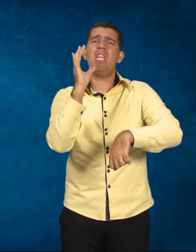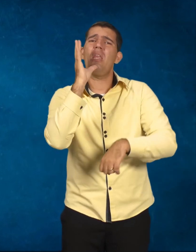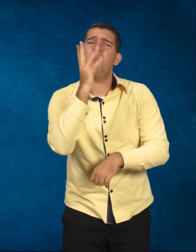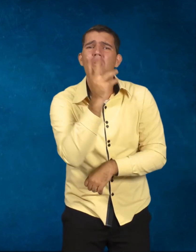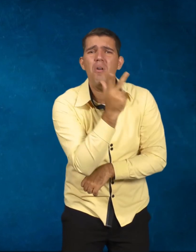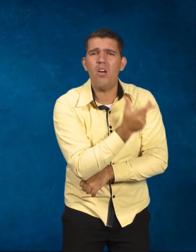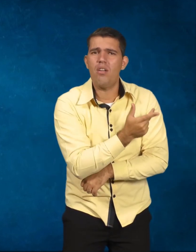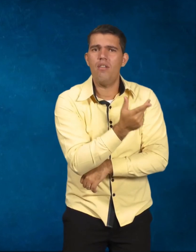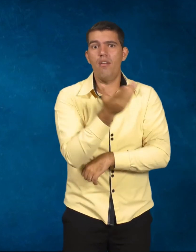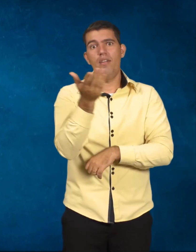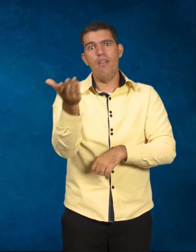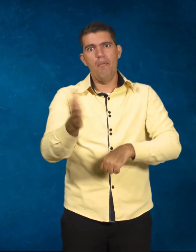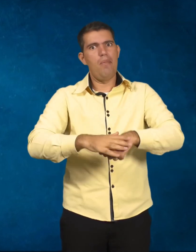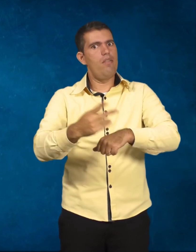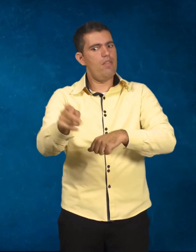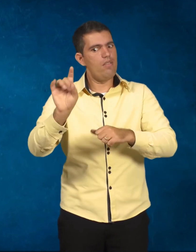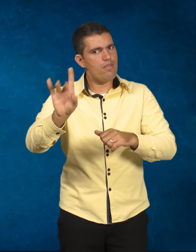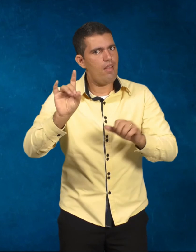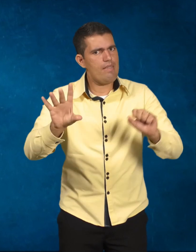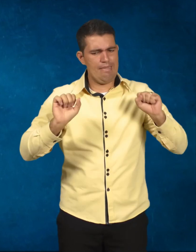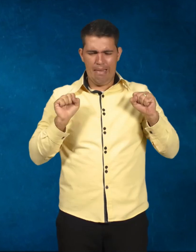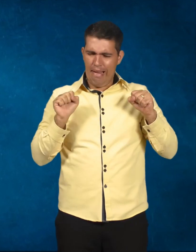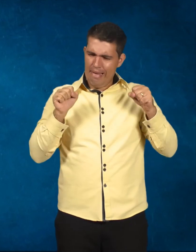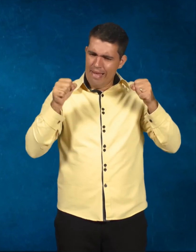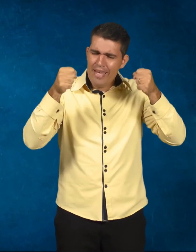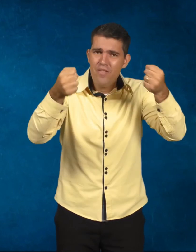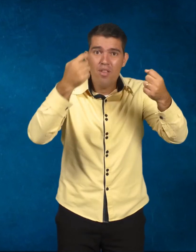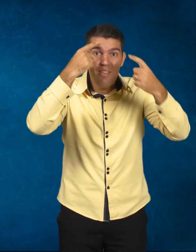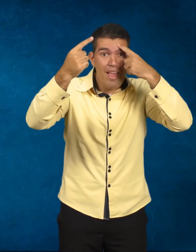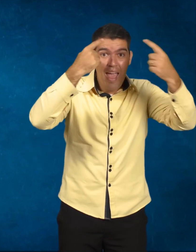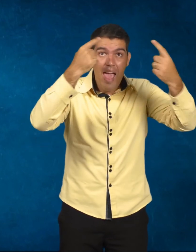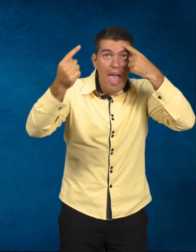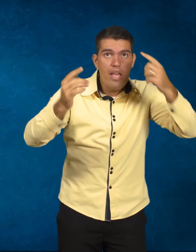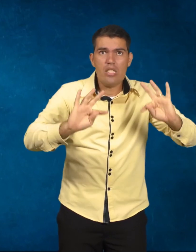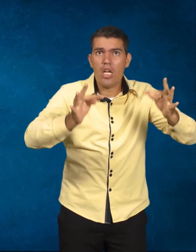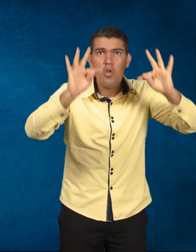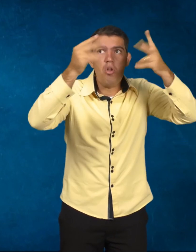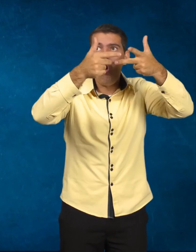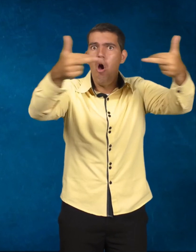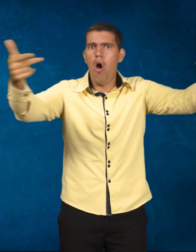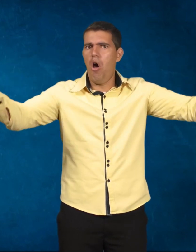já que eles teriam que descobrir todas as ideias e tecnologias existentes.